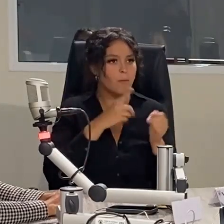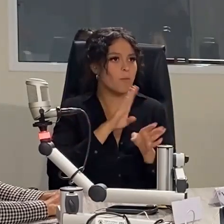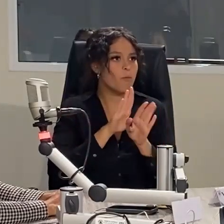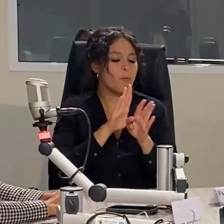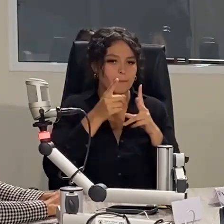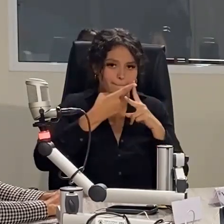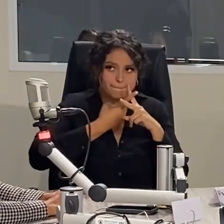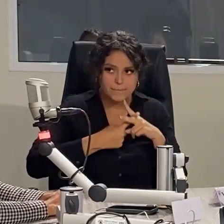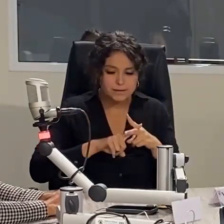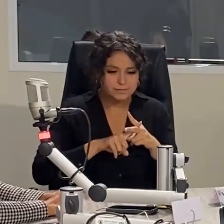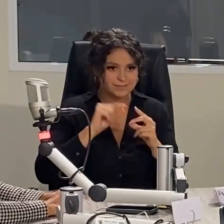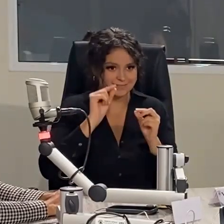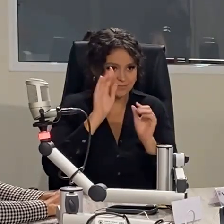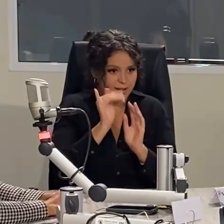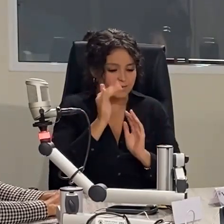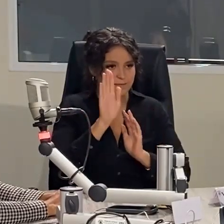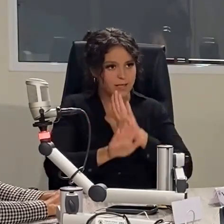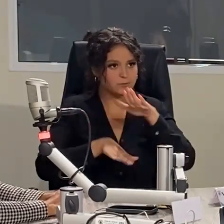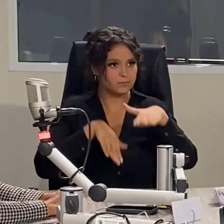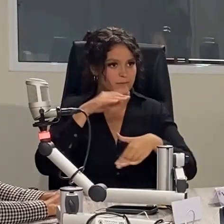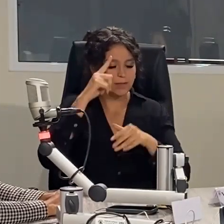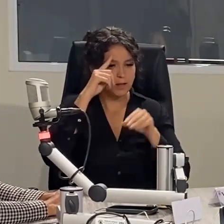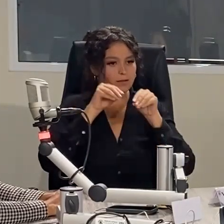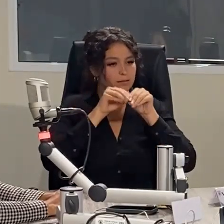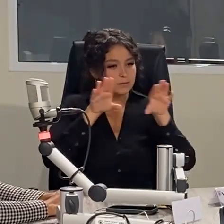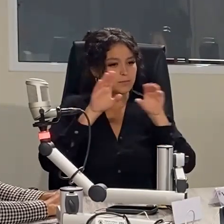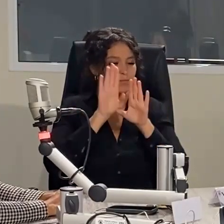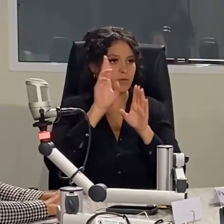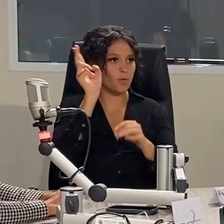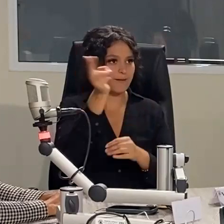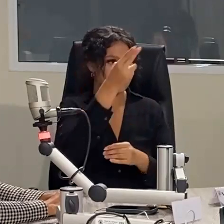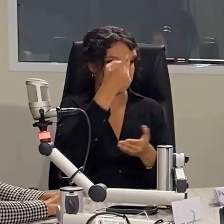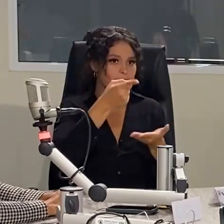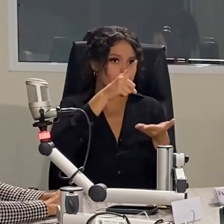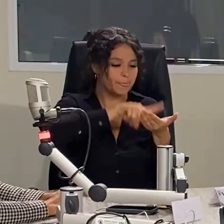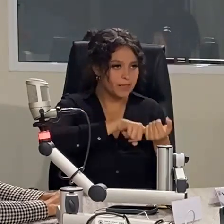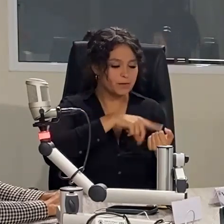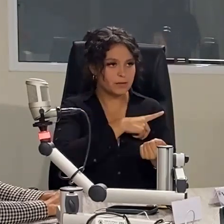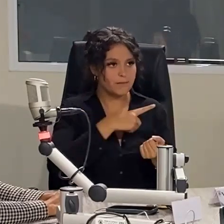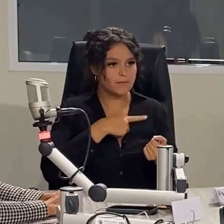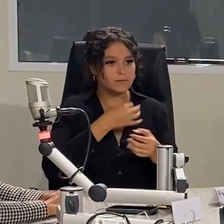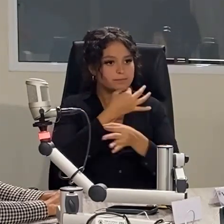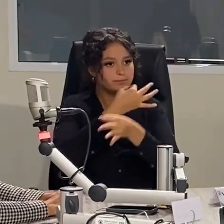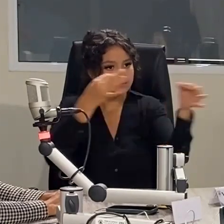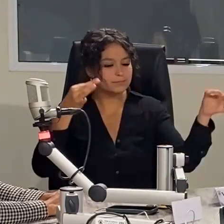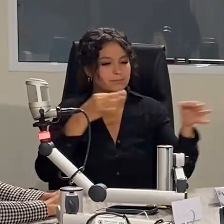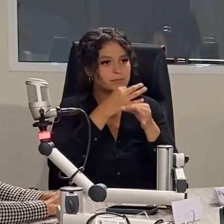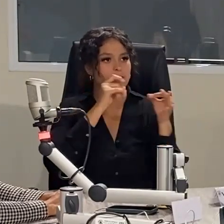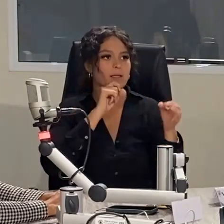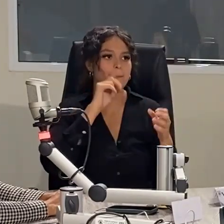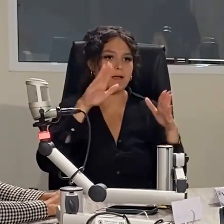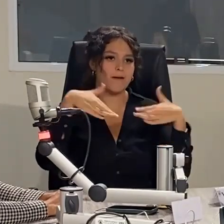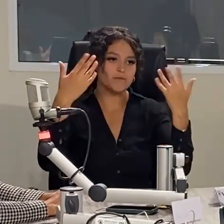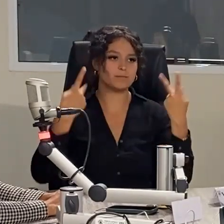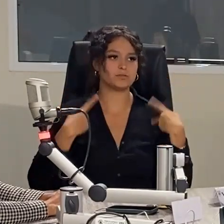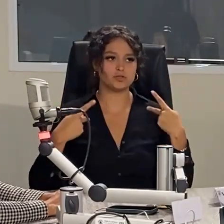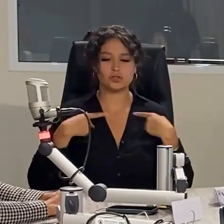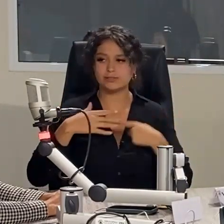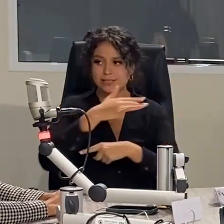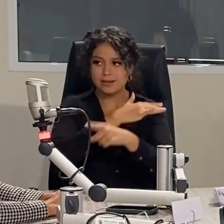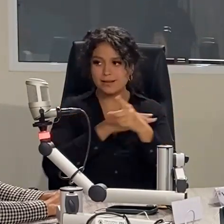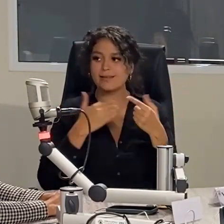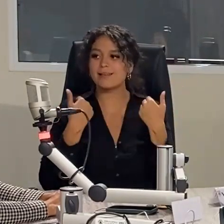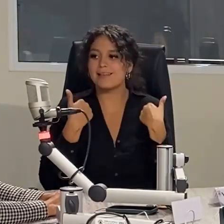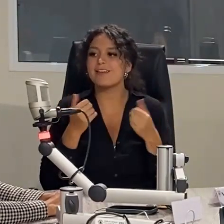conciencia, la sociedad cree que las personas con discapacidad no pueden hacer nada. Sin embargo, creo que poco a poco y paso